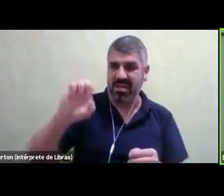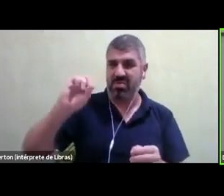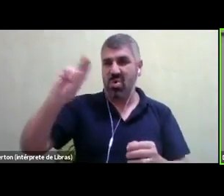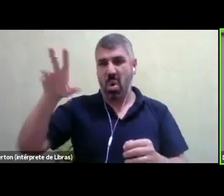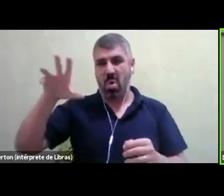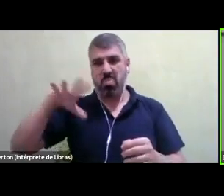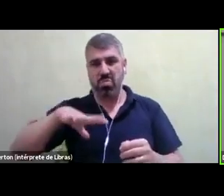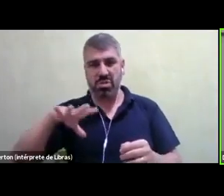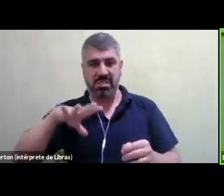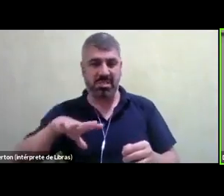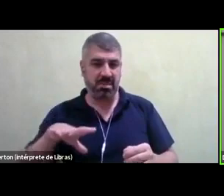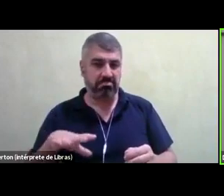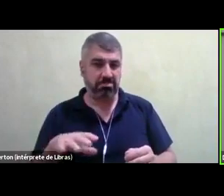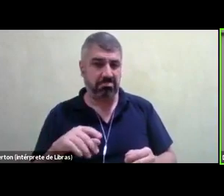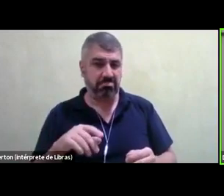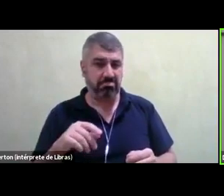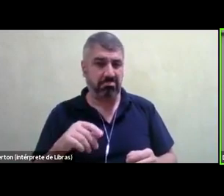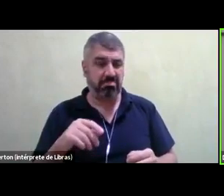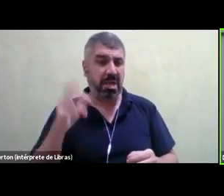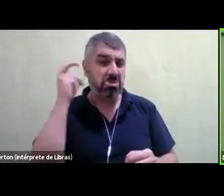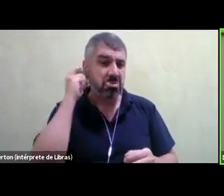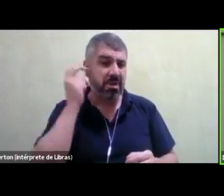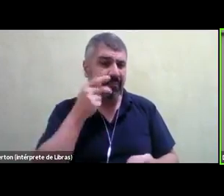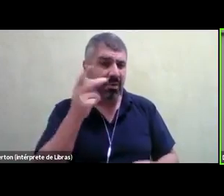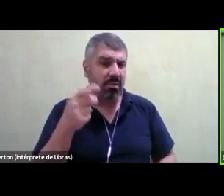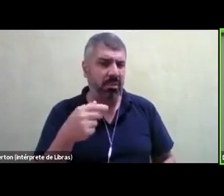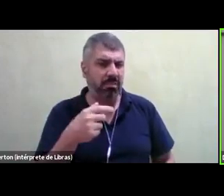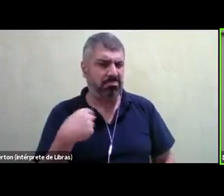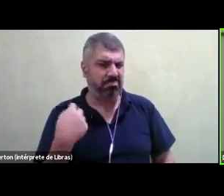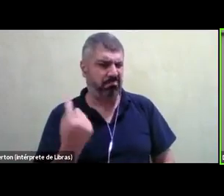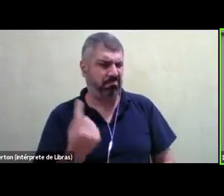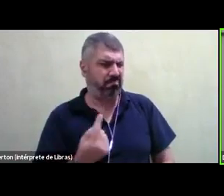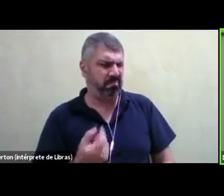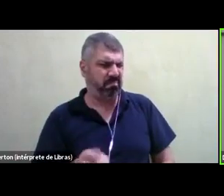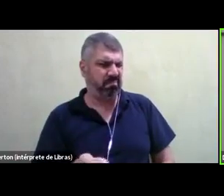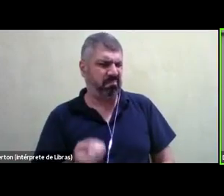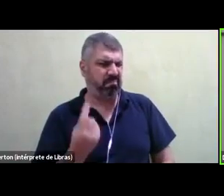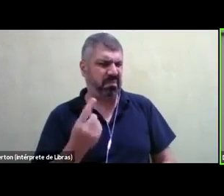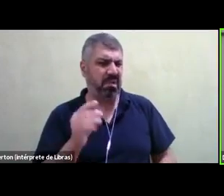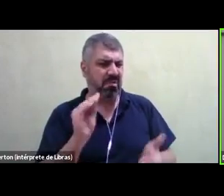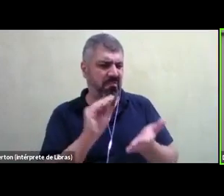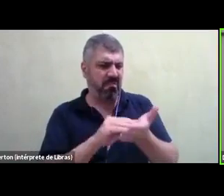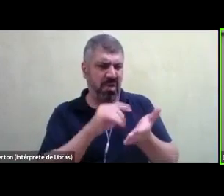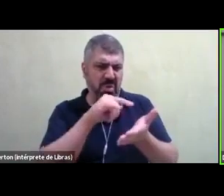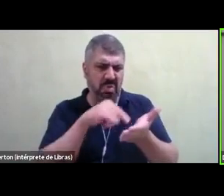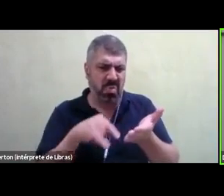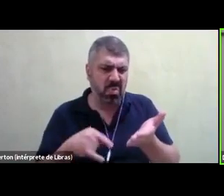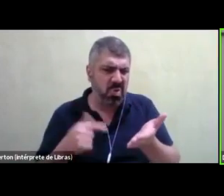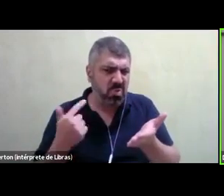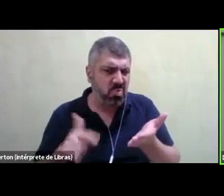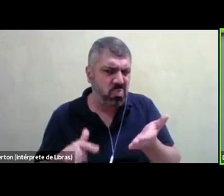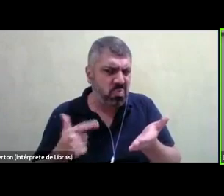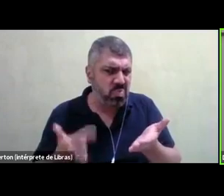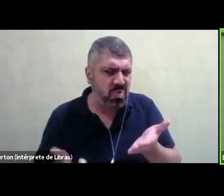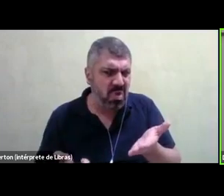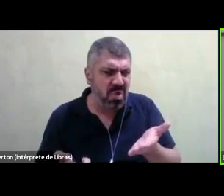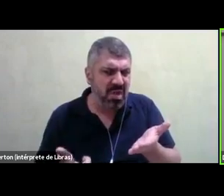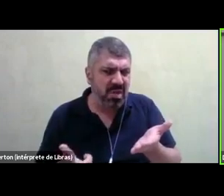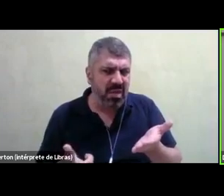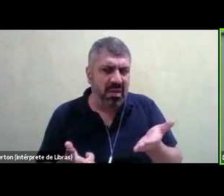nos causou estranheza ver essa ausência de qualquer menção